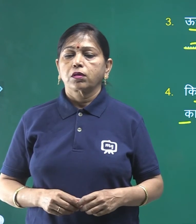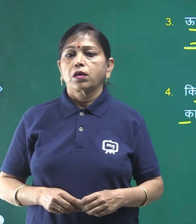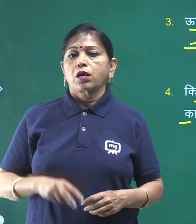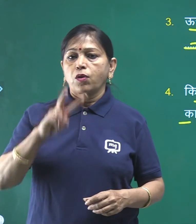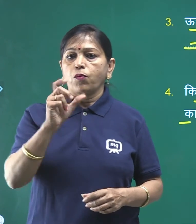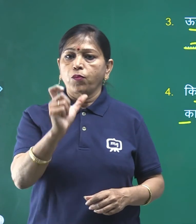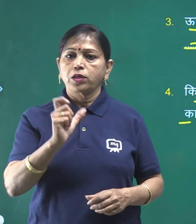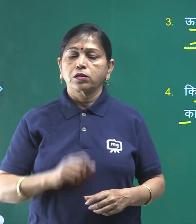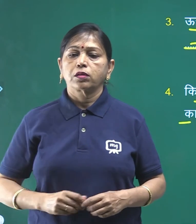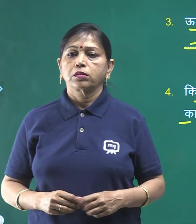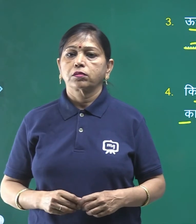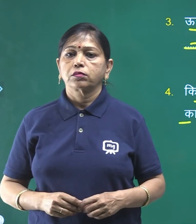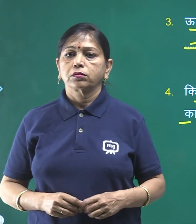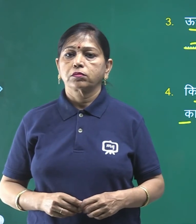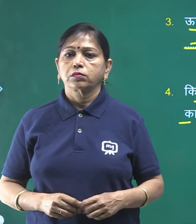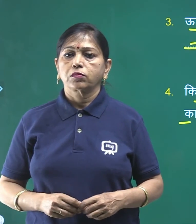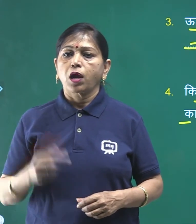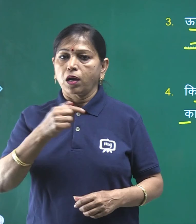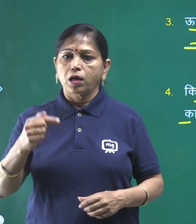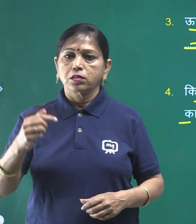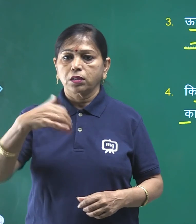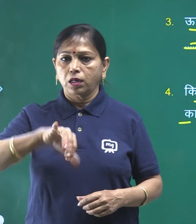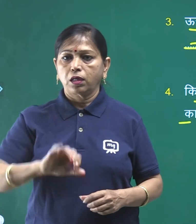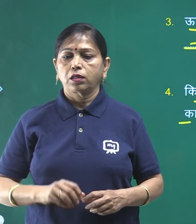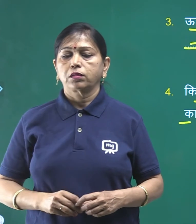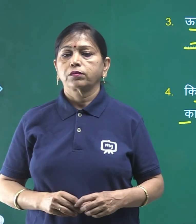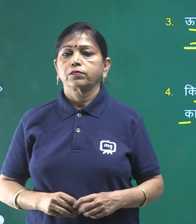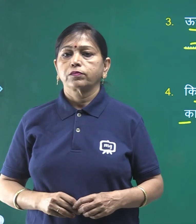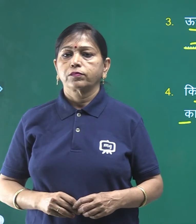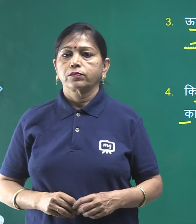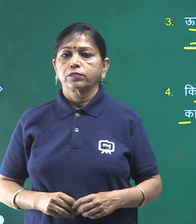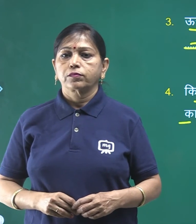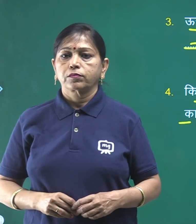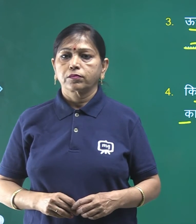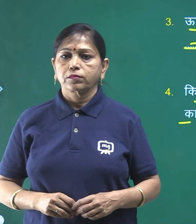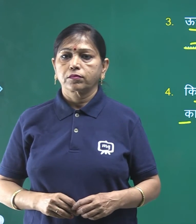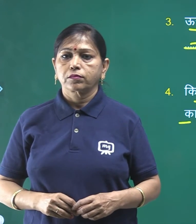व्यंजक खाली स्थान है